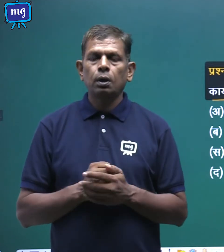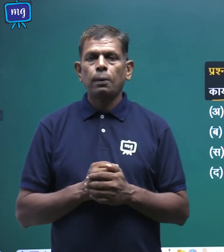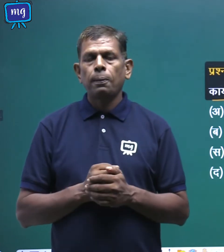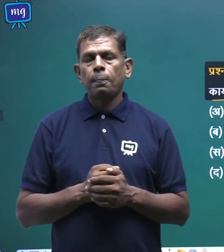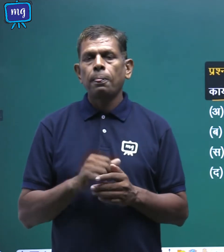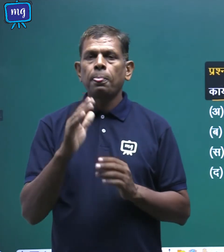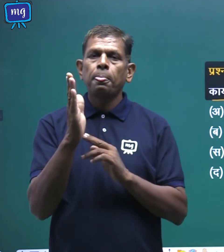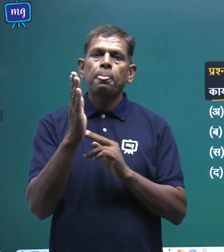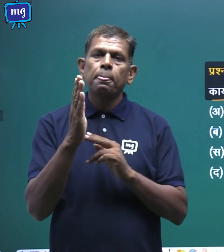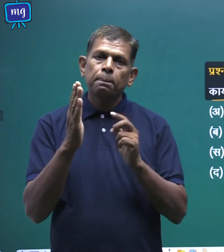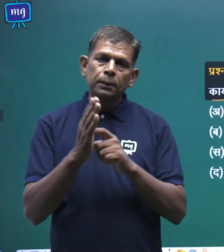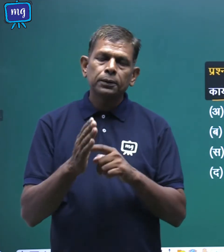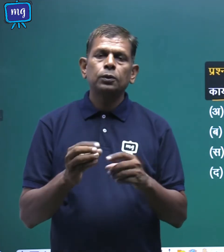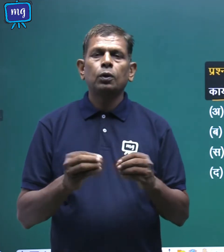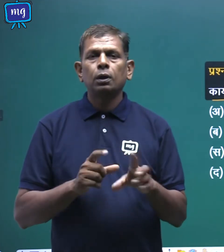पत्ती द्वारा,